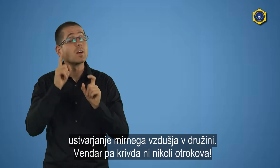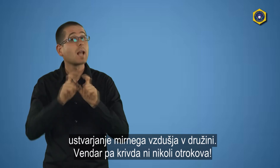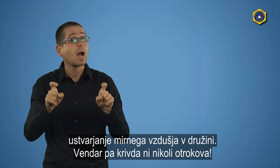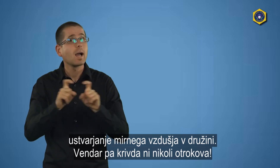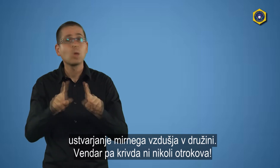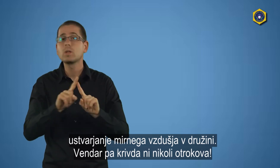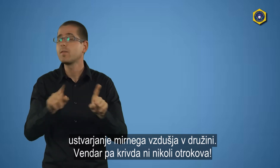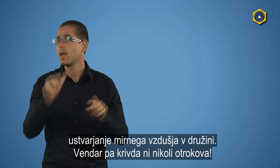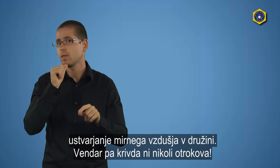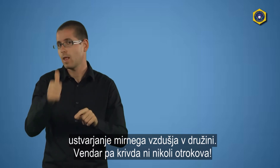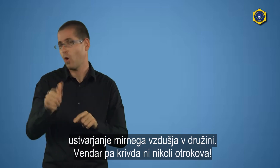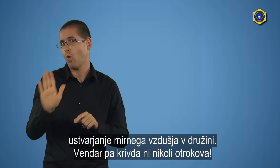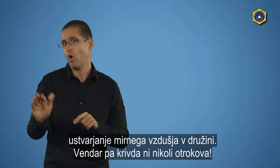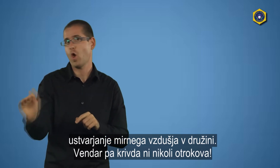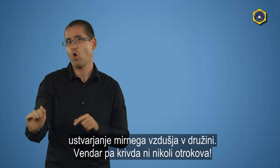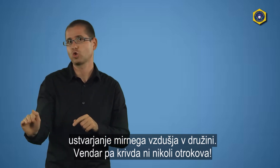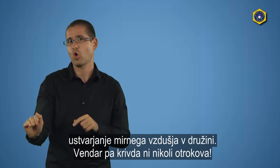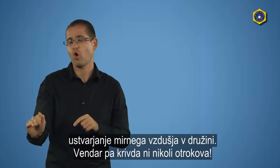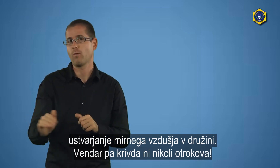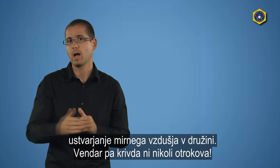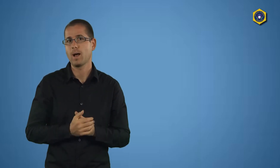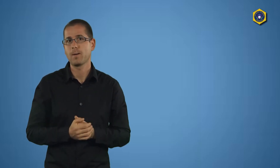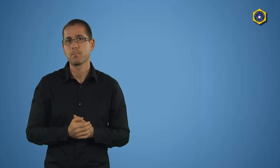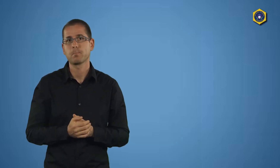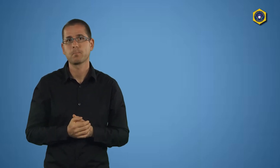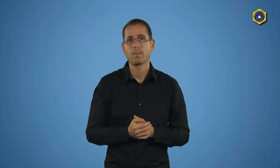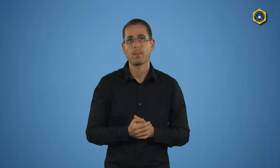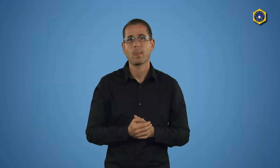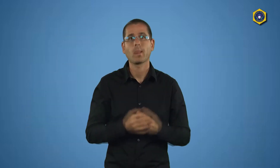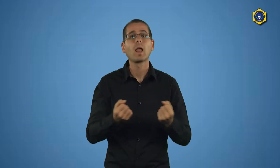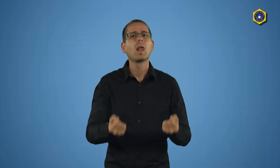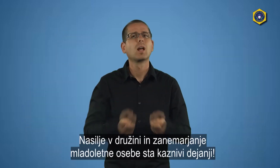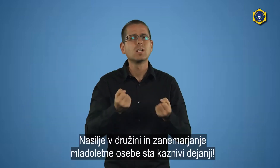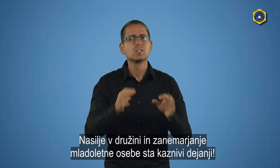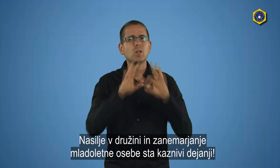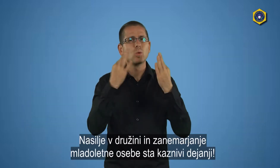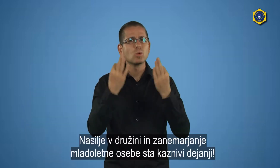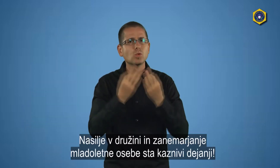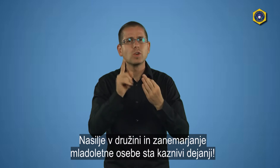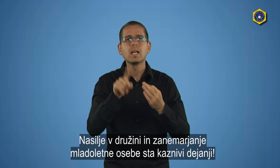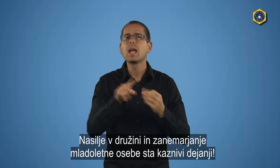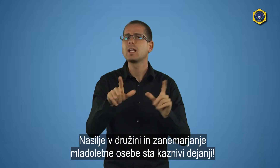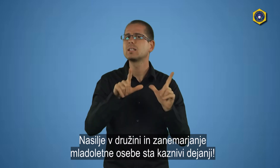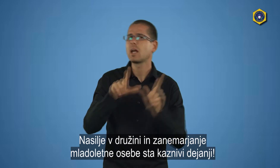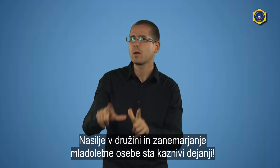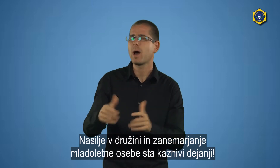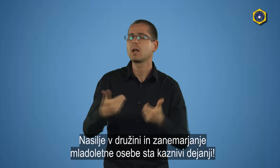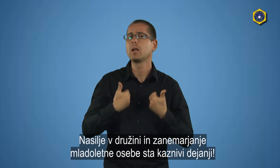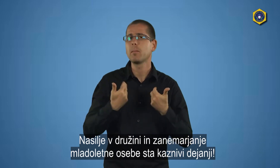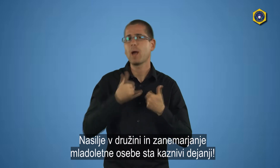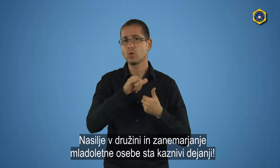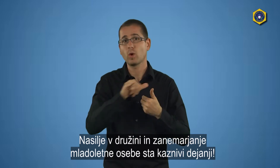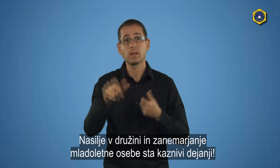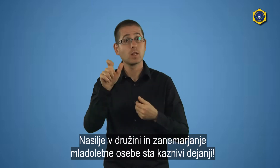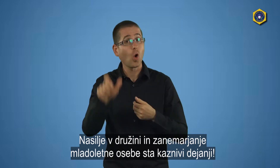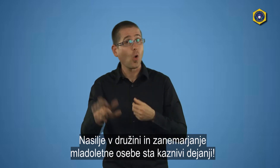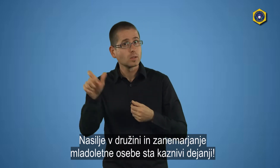Vendar pa krivda ni nikoli otrokova. Nasilje v družini in zanemarjanje mladoletne osebe